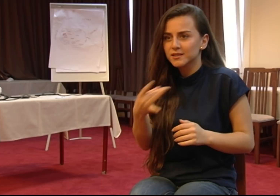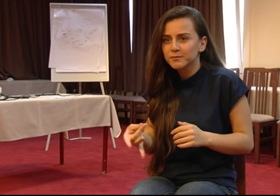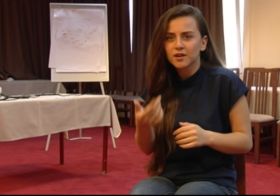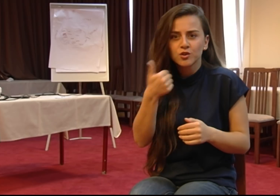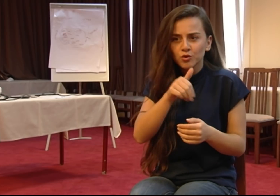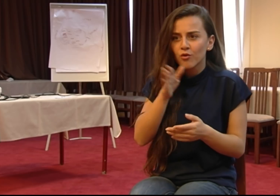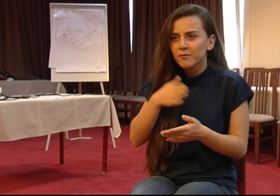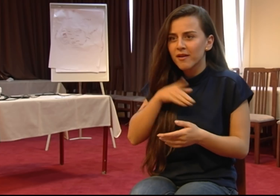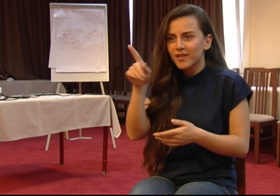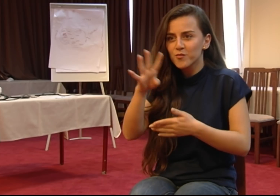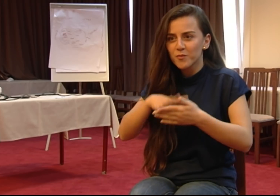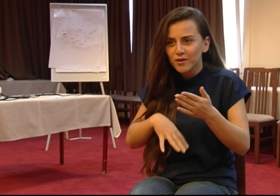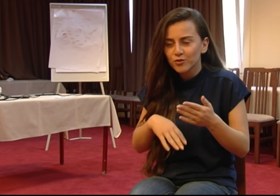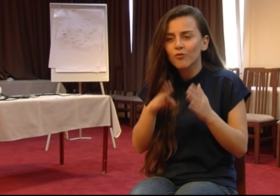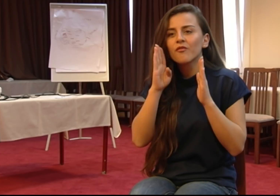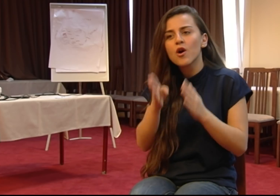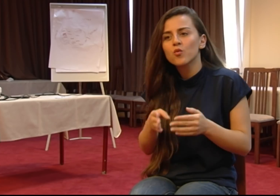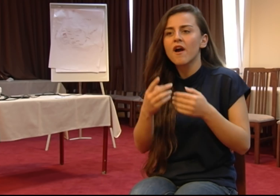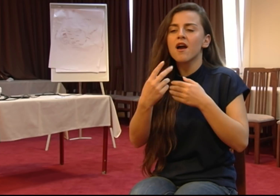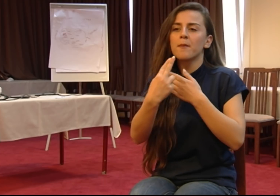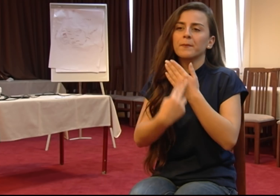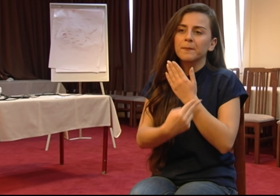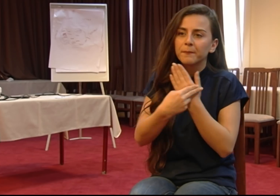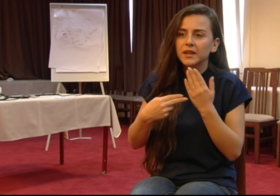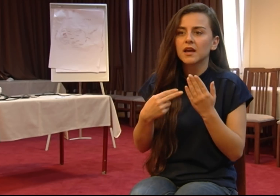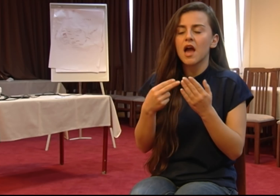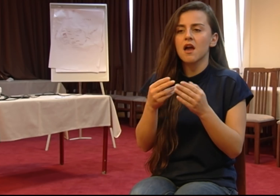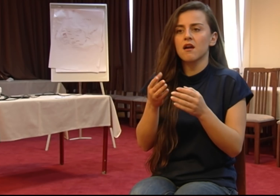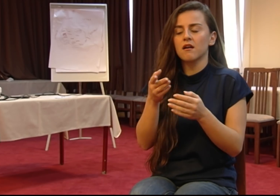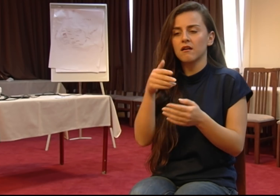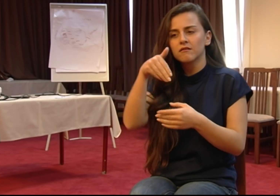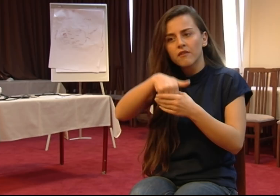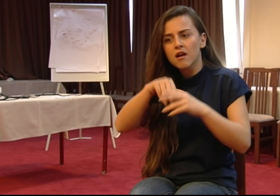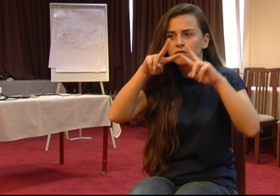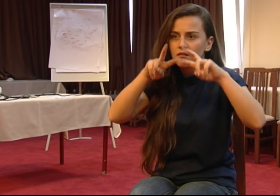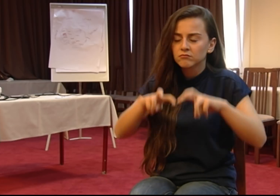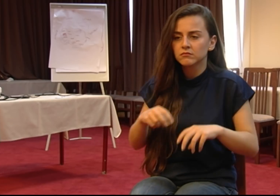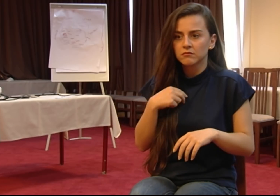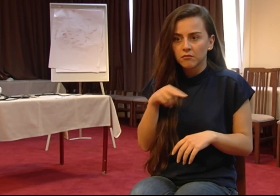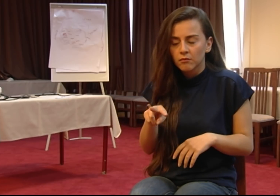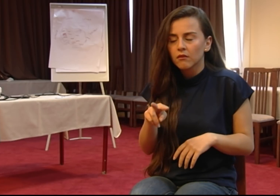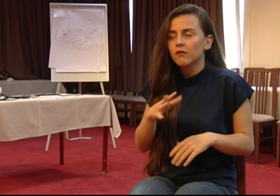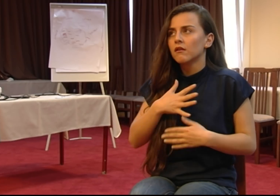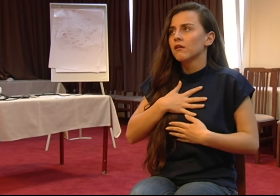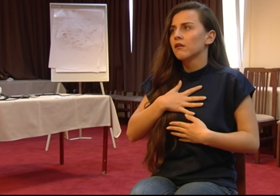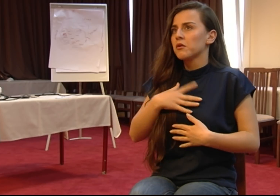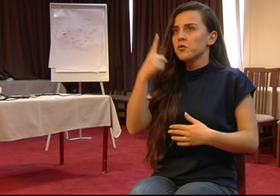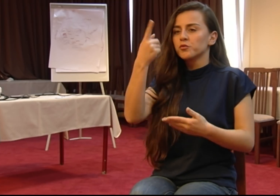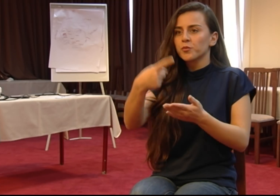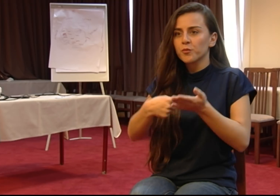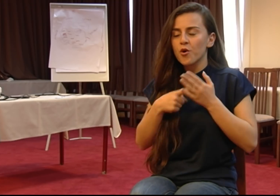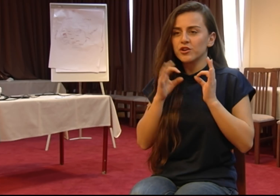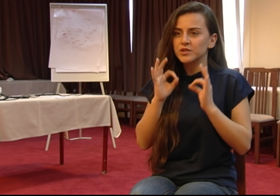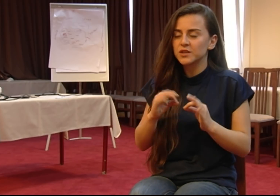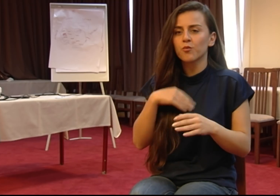ми рекоа дека ќе се предава од Светото писмо на знаковен јазик и ќе има предавања и анализи на Божиот